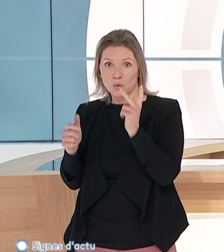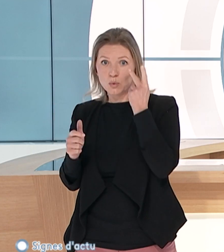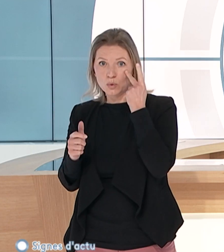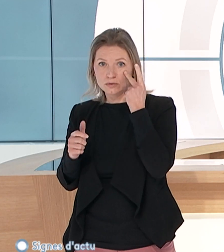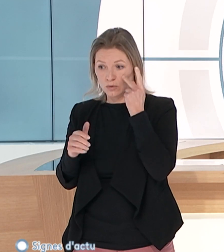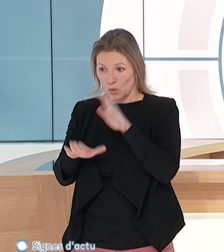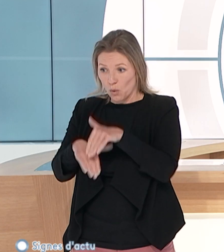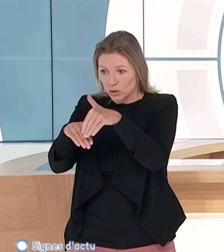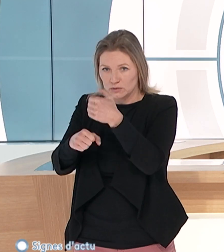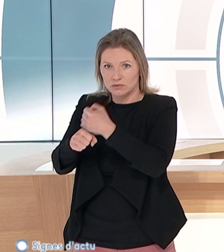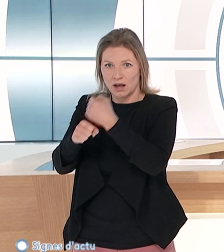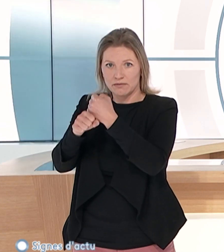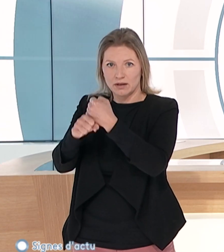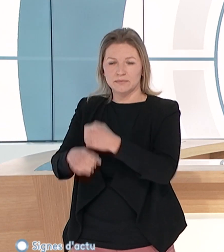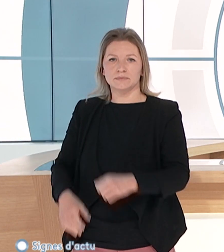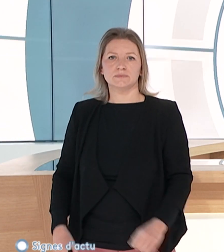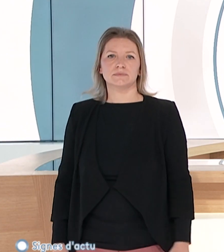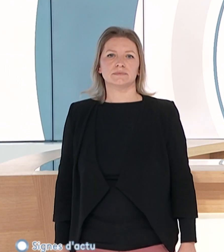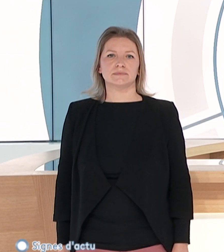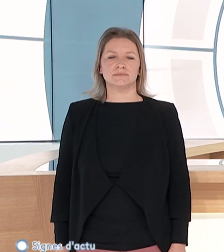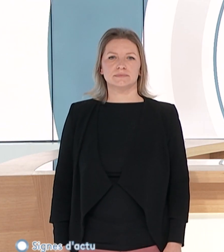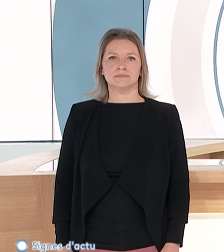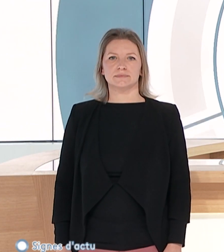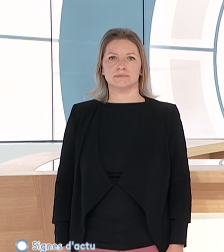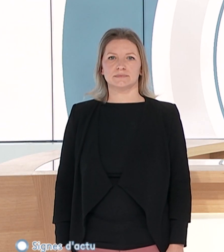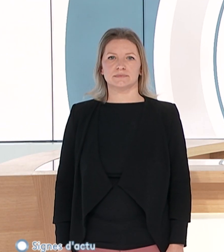luxe parvient à maintenir en partie son activité.